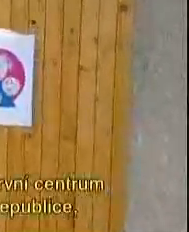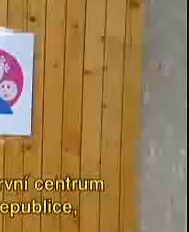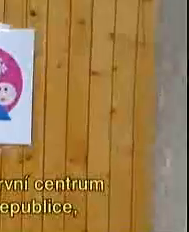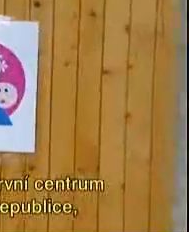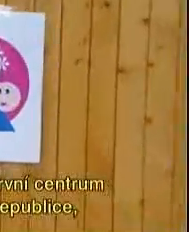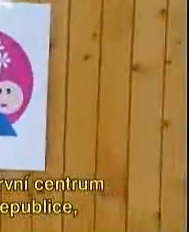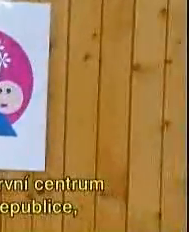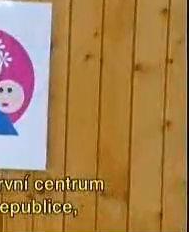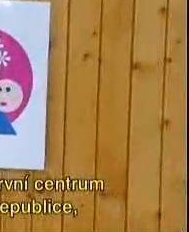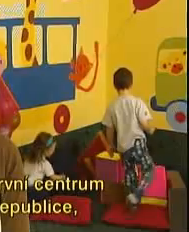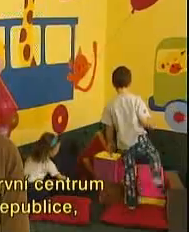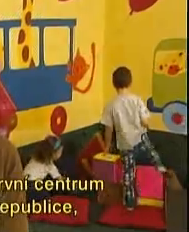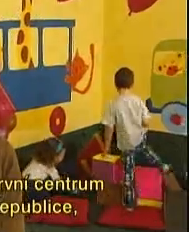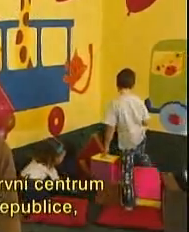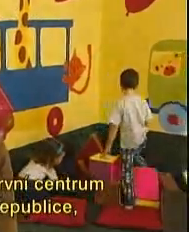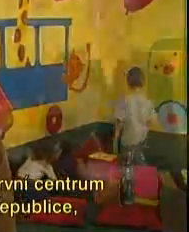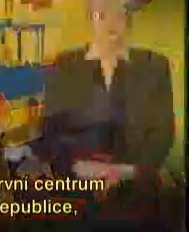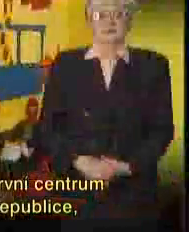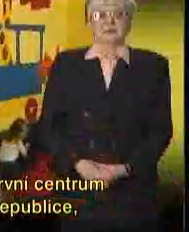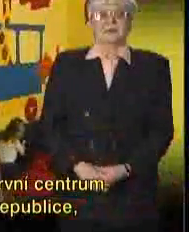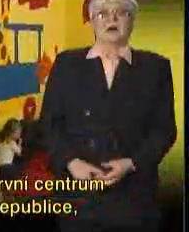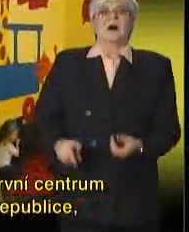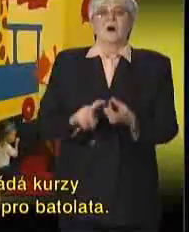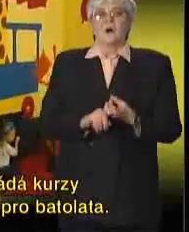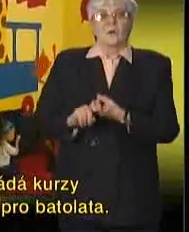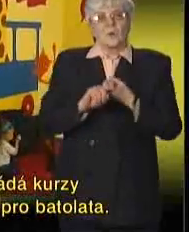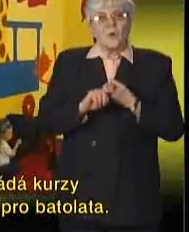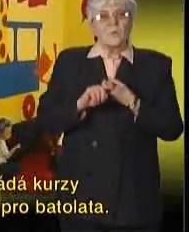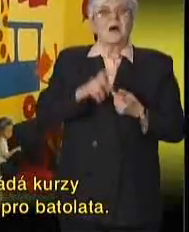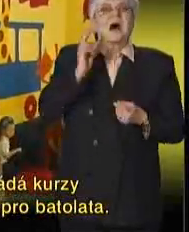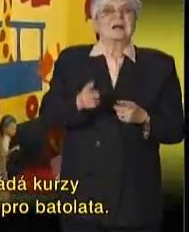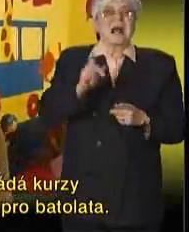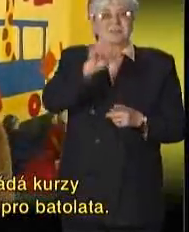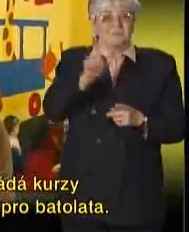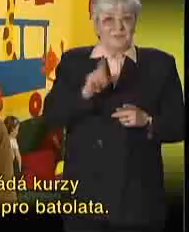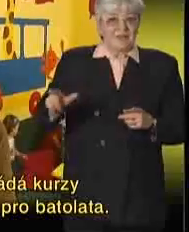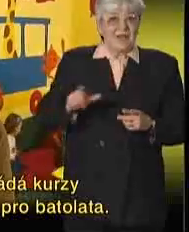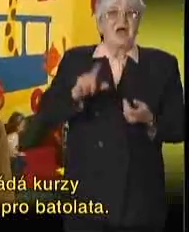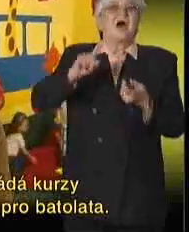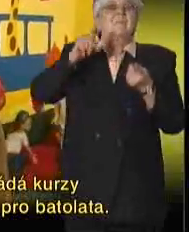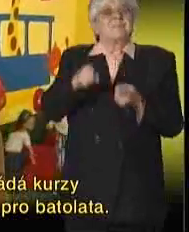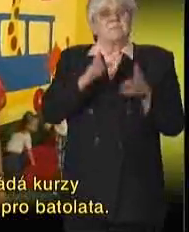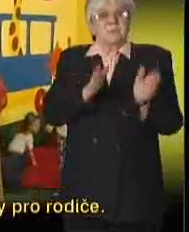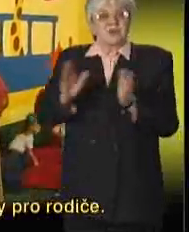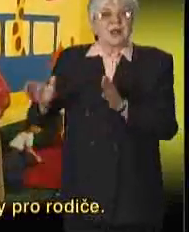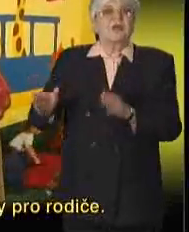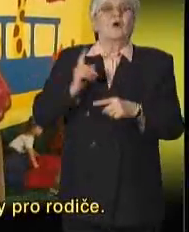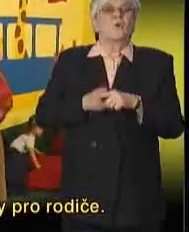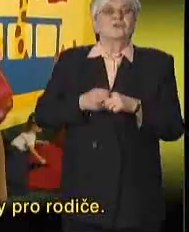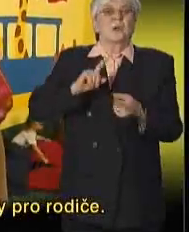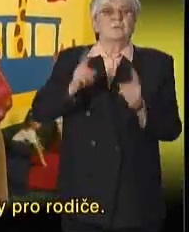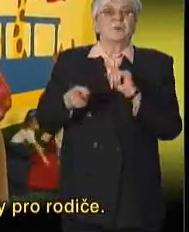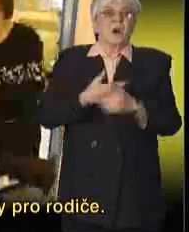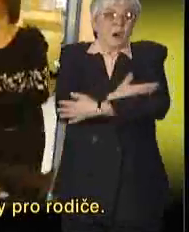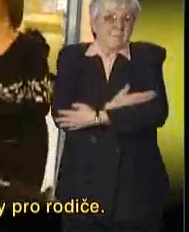Klub K2 je teda první rodinné centrum vlastně v České republice, které pořádá kurzy znakové řeči pro batolata. Jsou to kurzy